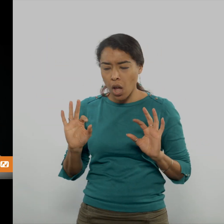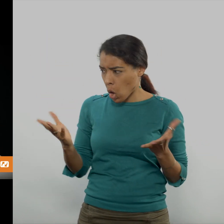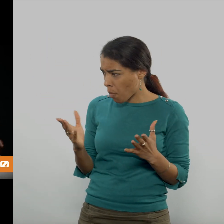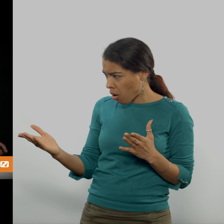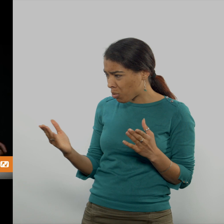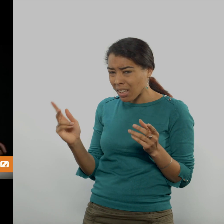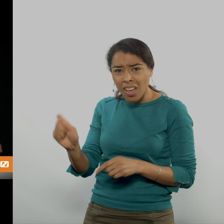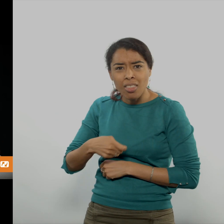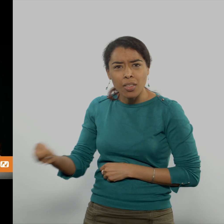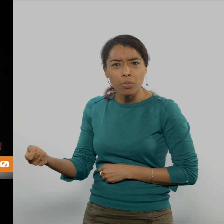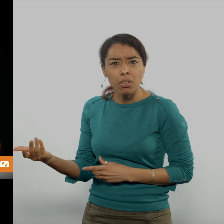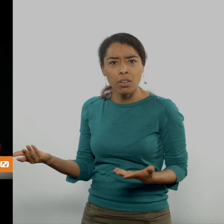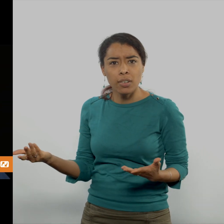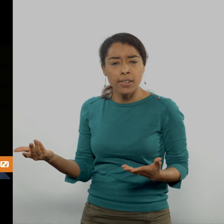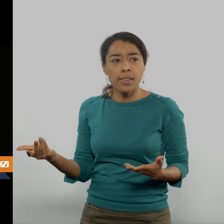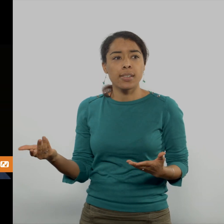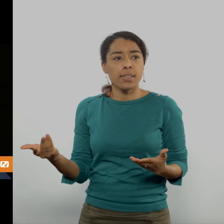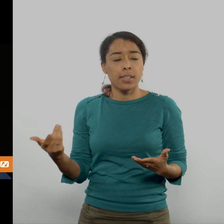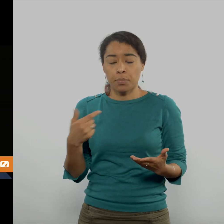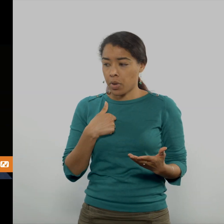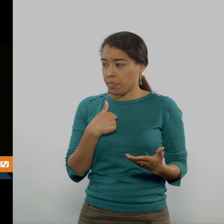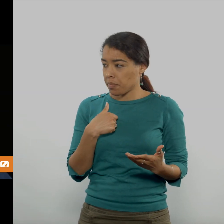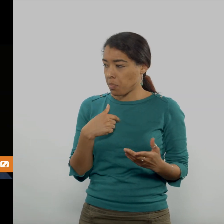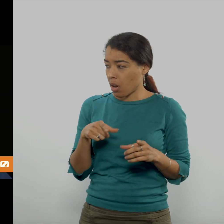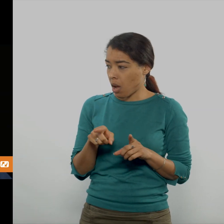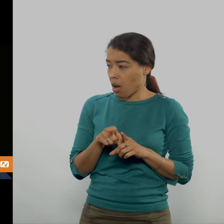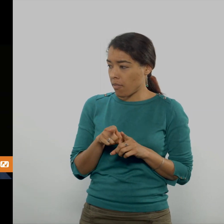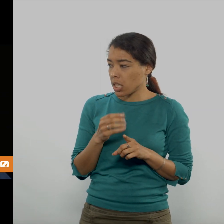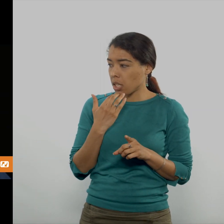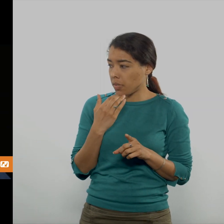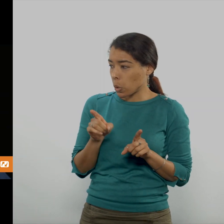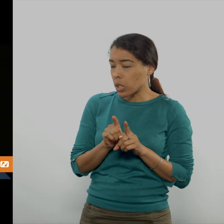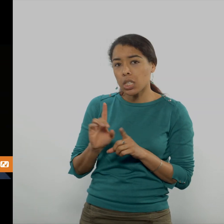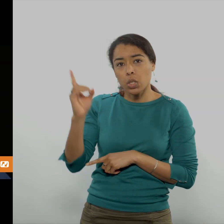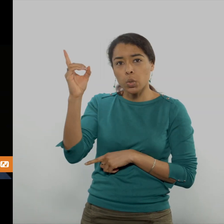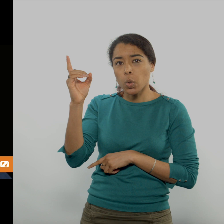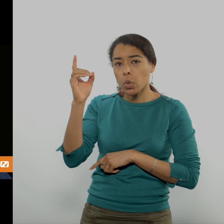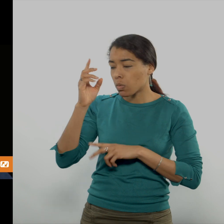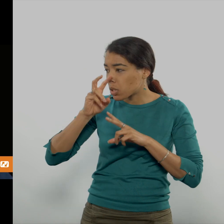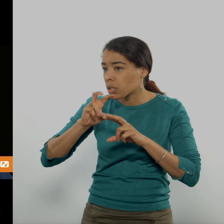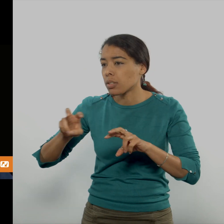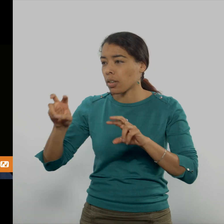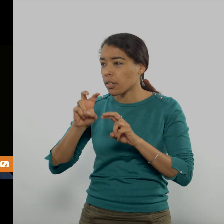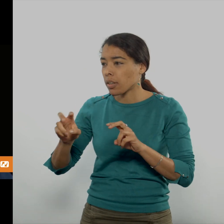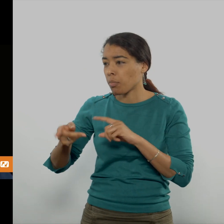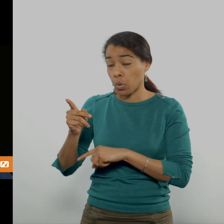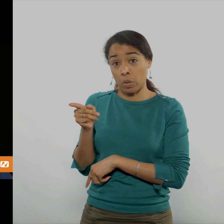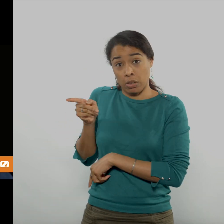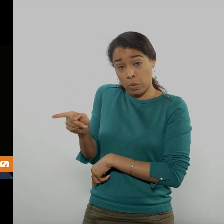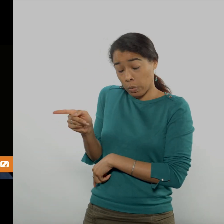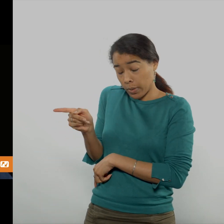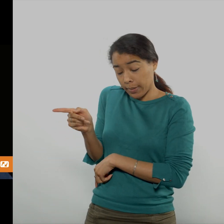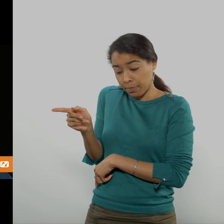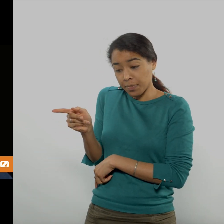c'est ce qui me frappait. Je dis, mais comment il fait? Il se force même pas. Et c'est là où j'ai voulu franchir le cap, en fait, de m'intéresser encore plus à Dieu. Et c'est là où cette